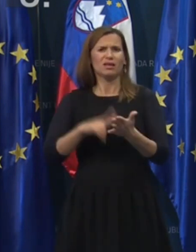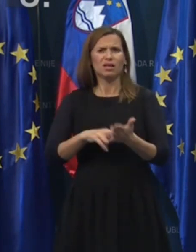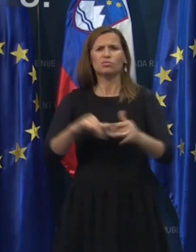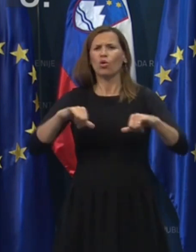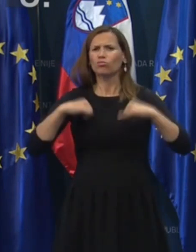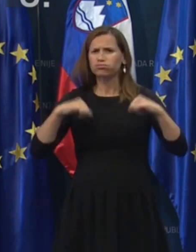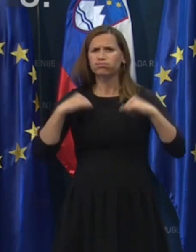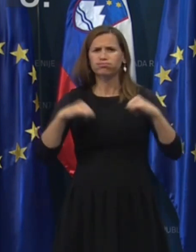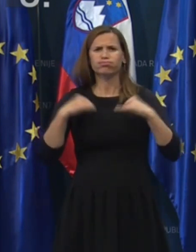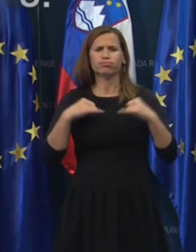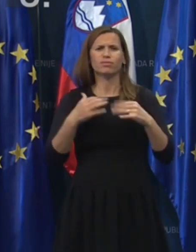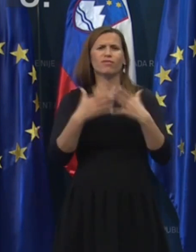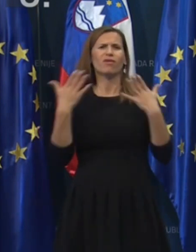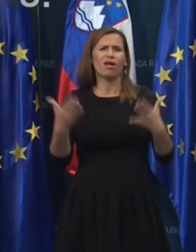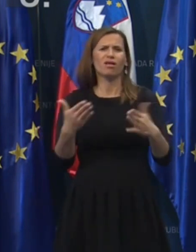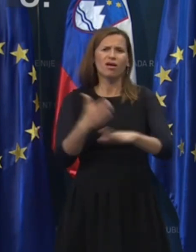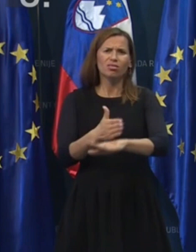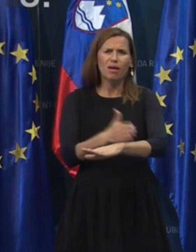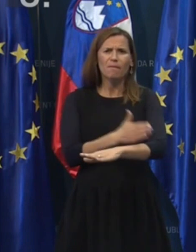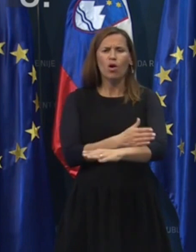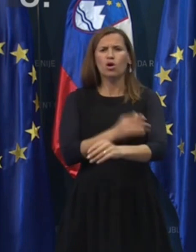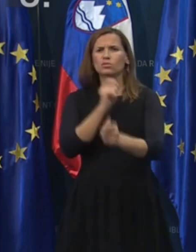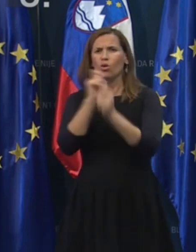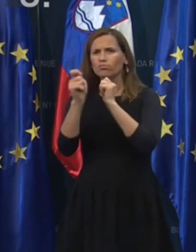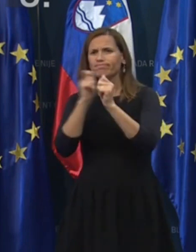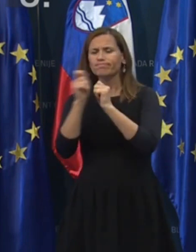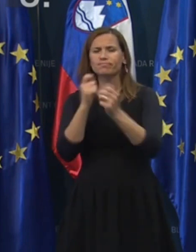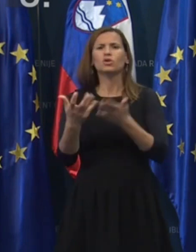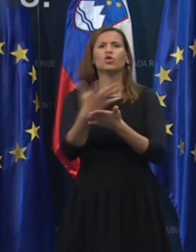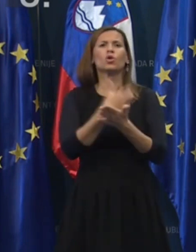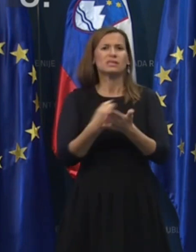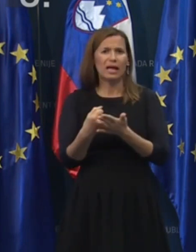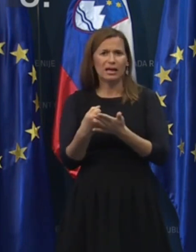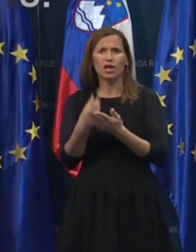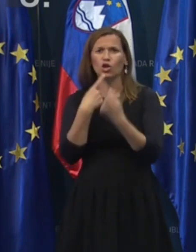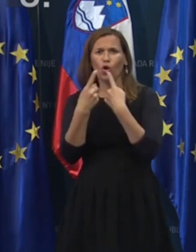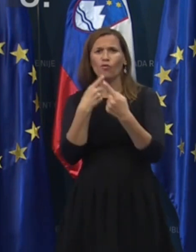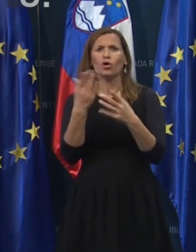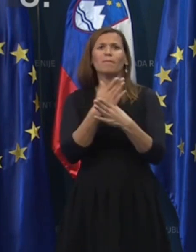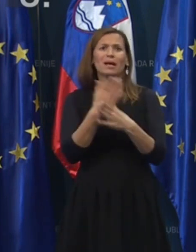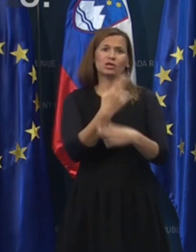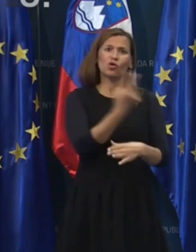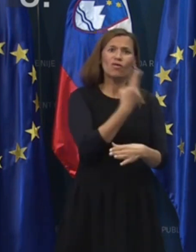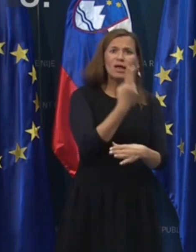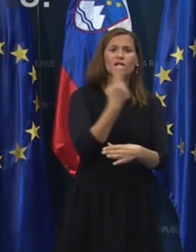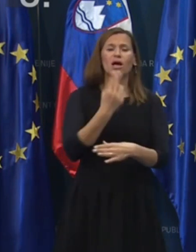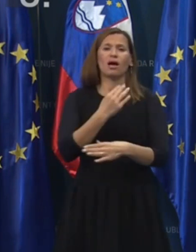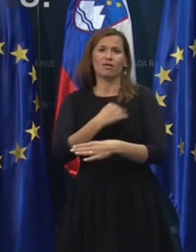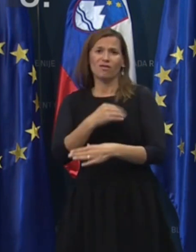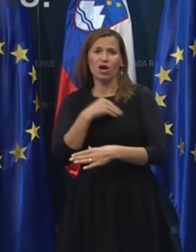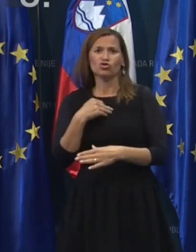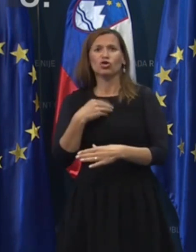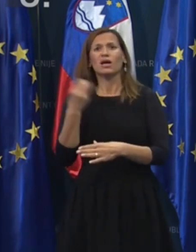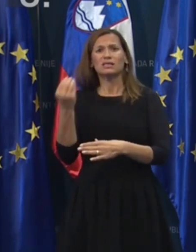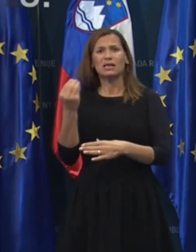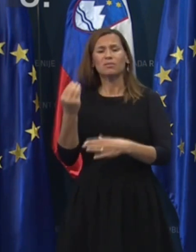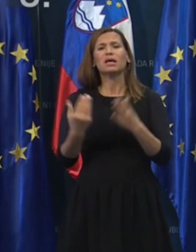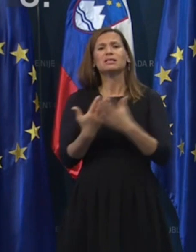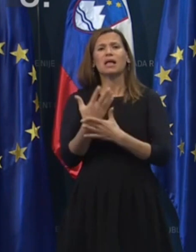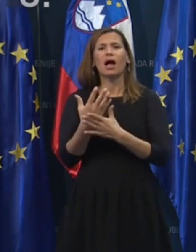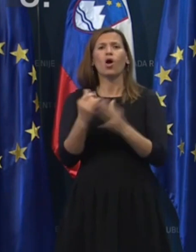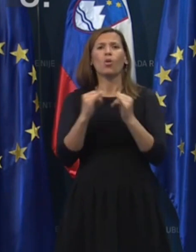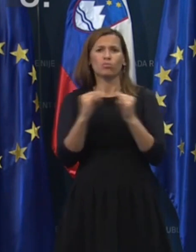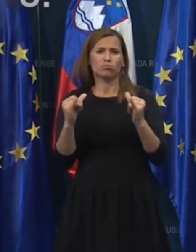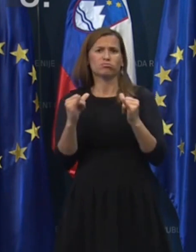da smo dosegli dogovor med Slovenijo, Hrvaško in Srbijo za oblikovanje humanitarnih